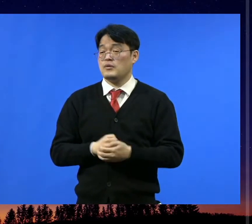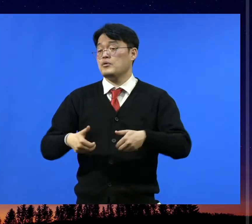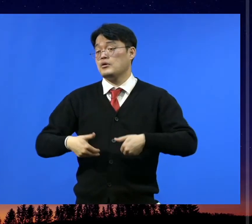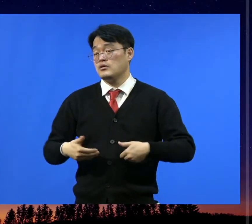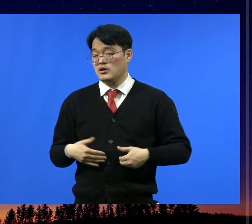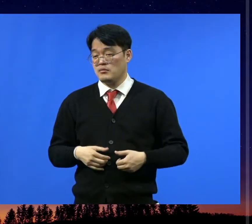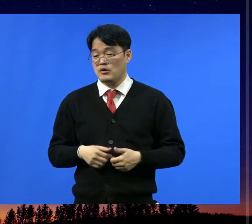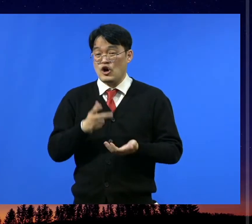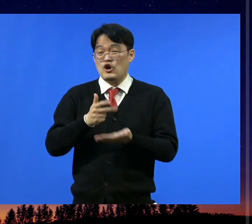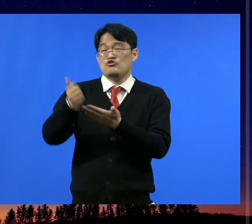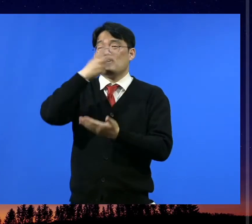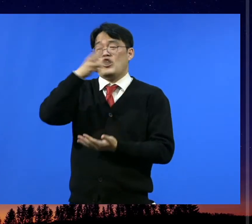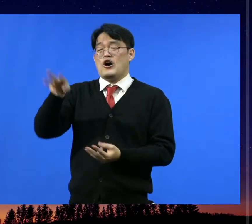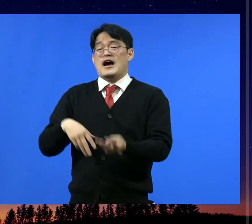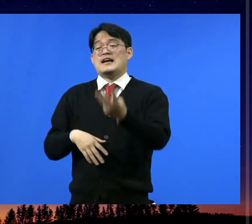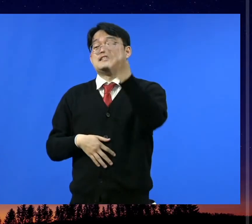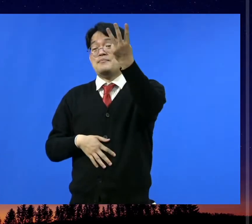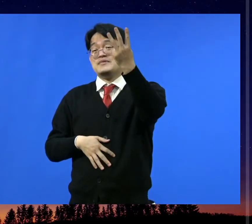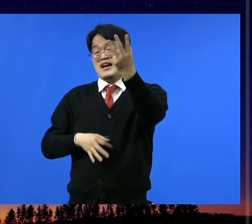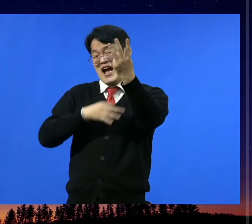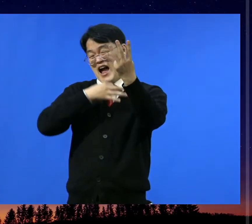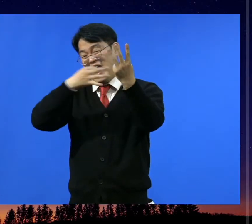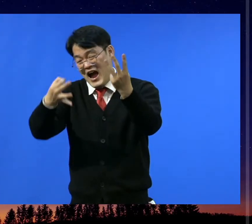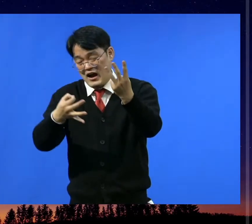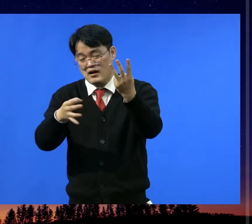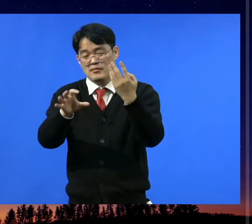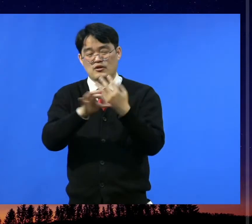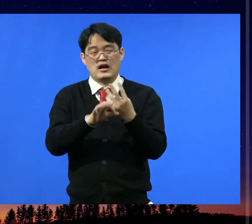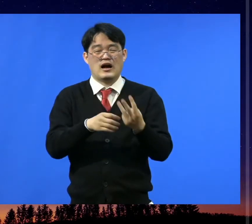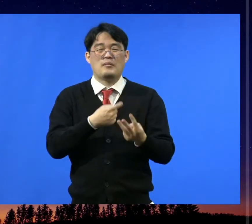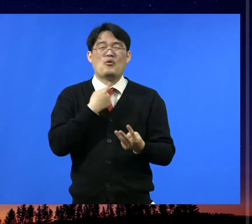주여 삼창 하자니까 자꾸 목이 갈갈하고